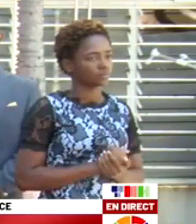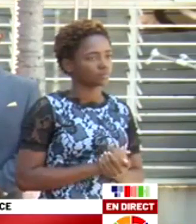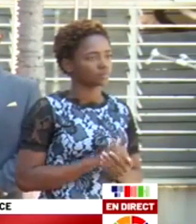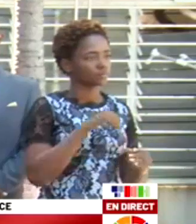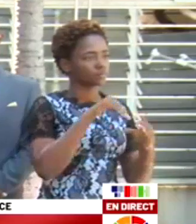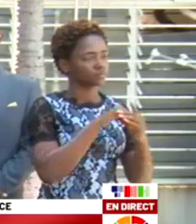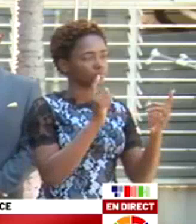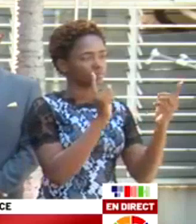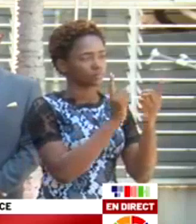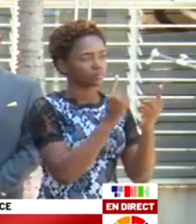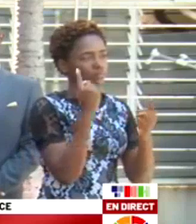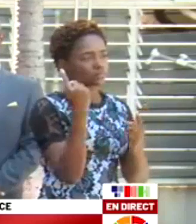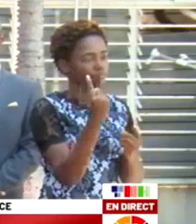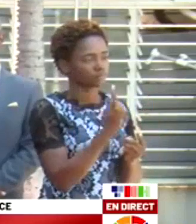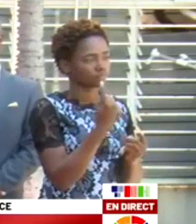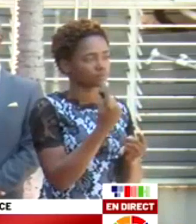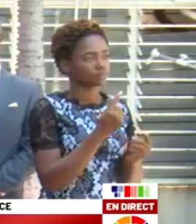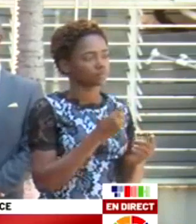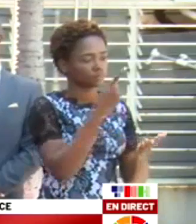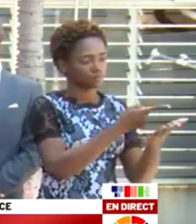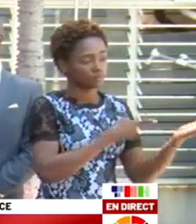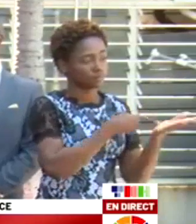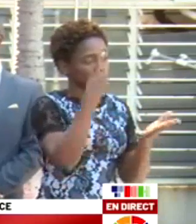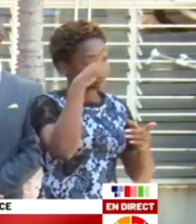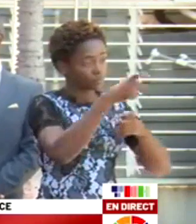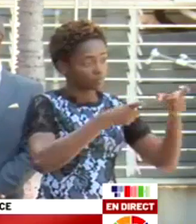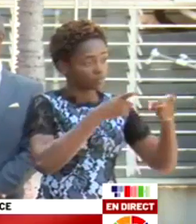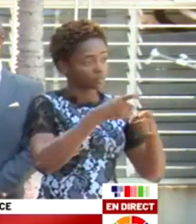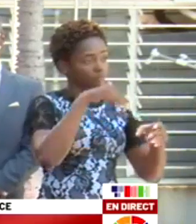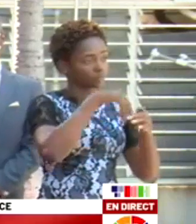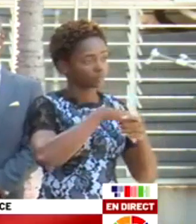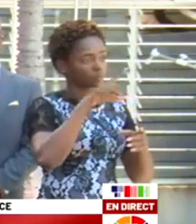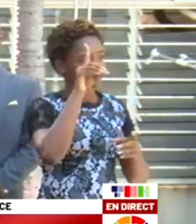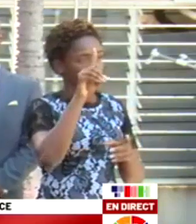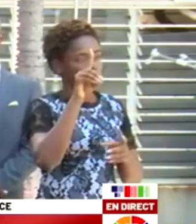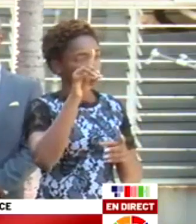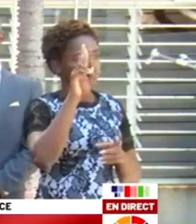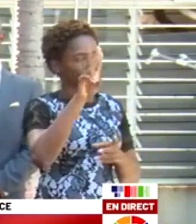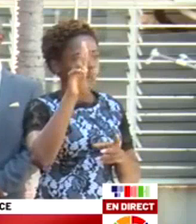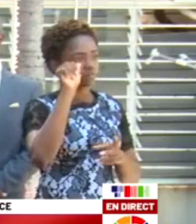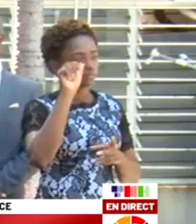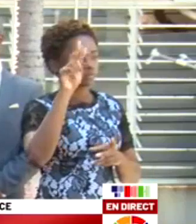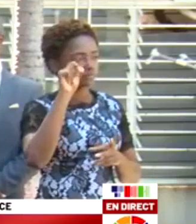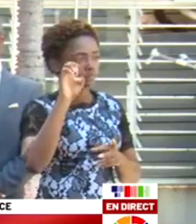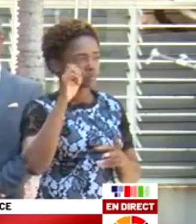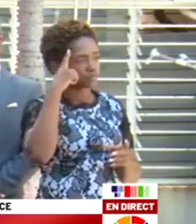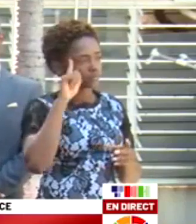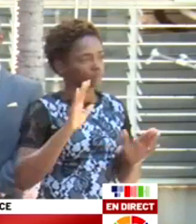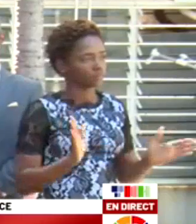Nous rencontrons tout, moi passer l'ordre pour des contrôles qui fait en douane pour nous renforcer le contrôle. Par exemple,